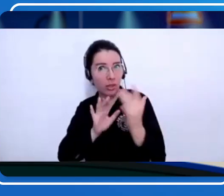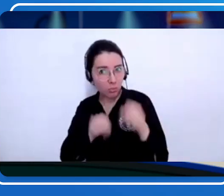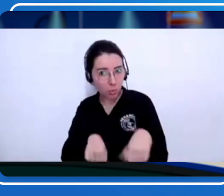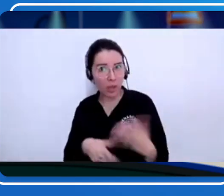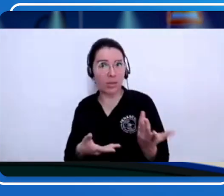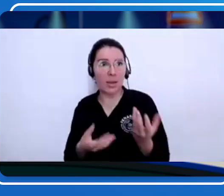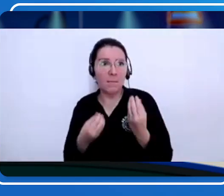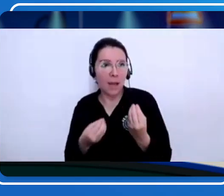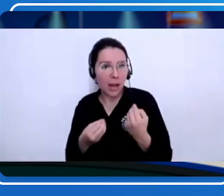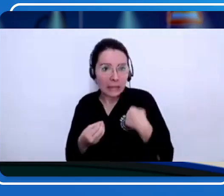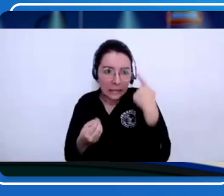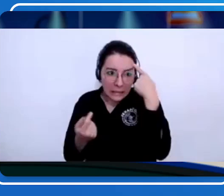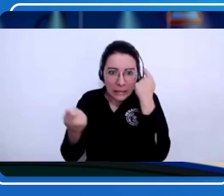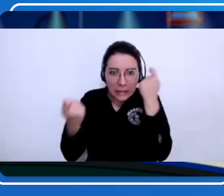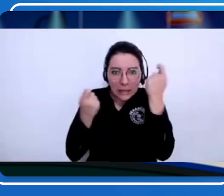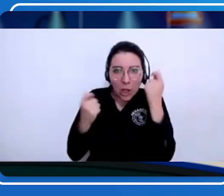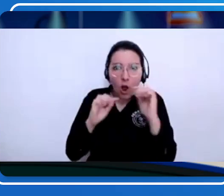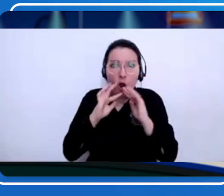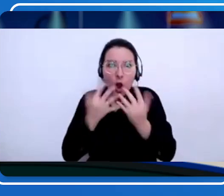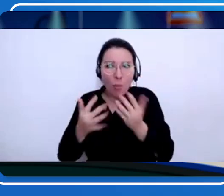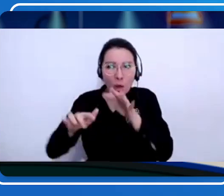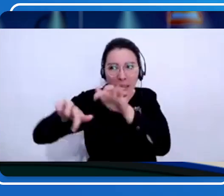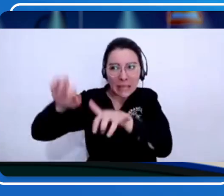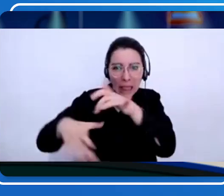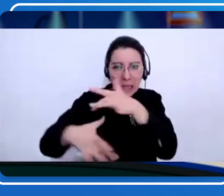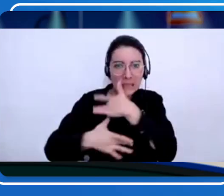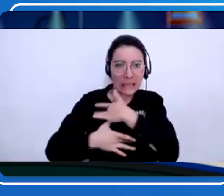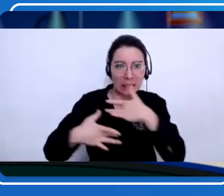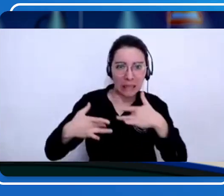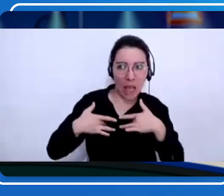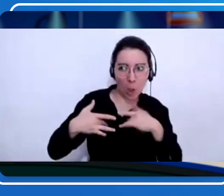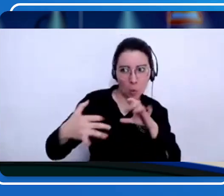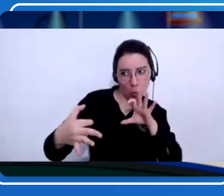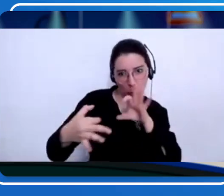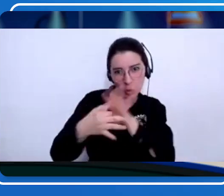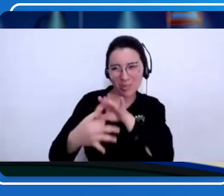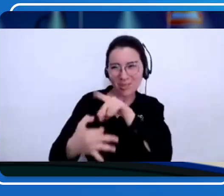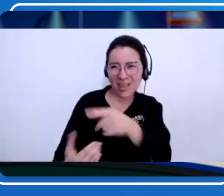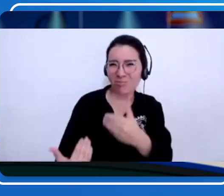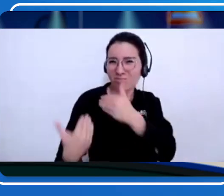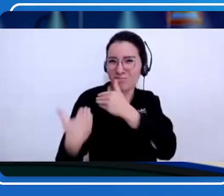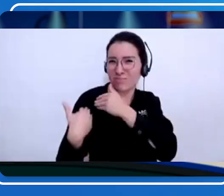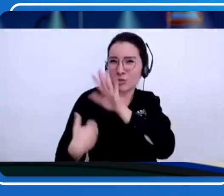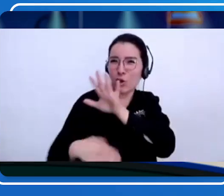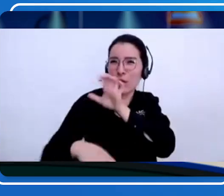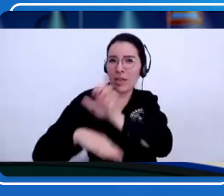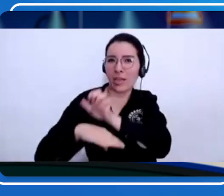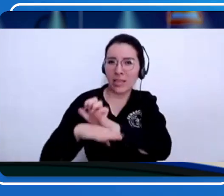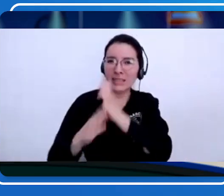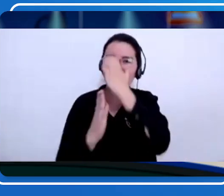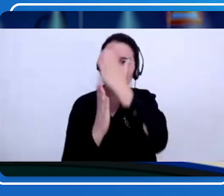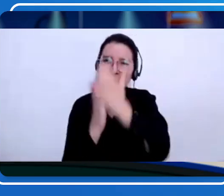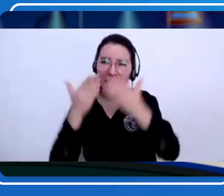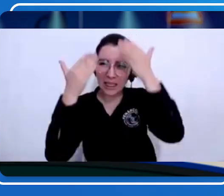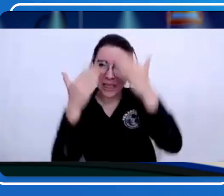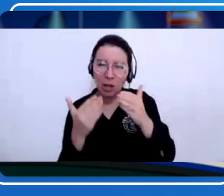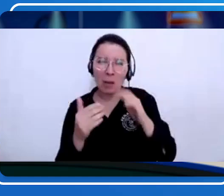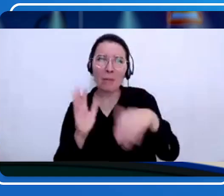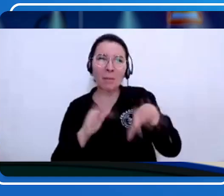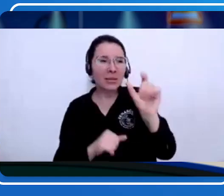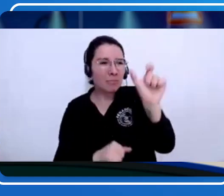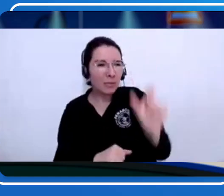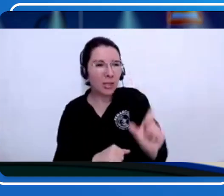manera real con Secretaría de Salud, entidad respectiva, para que haga esas valoraciones